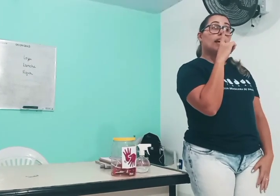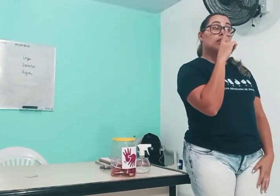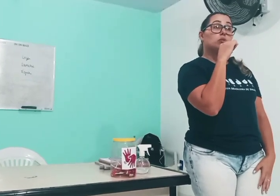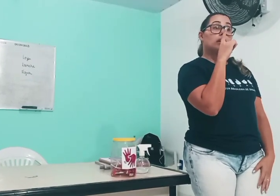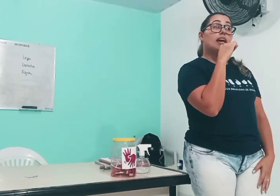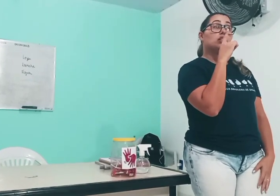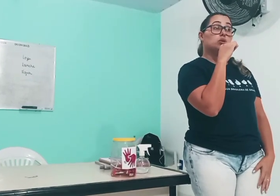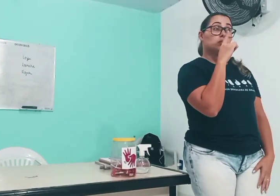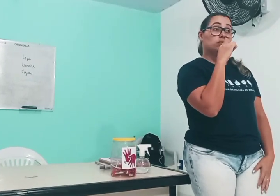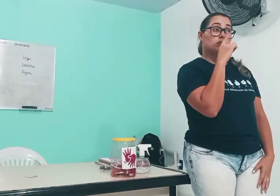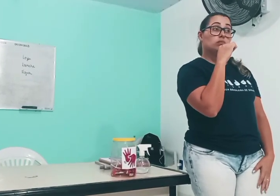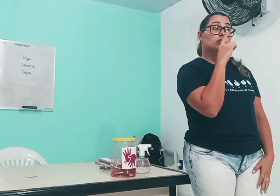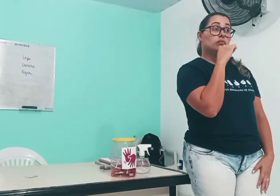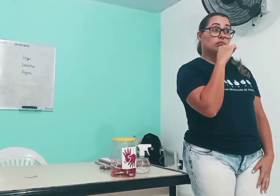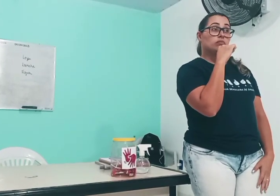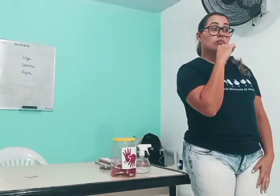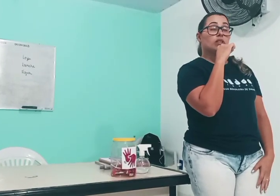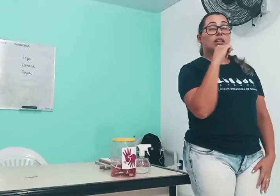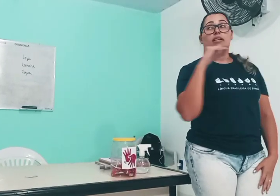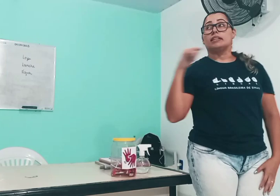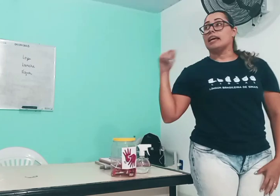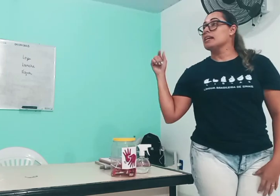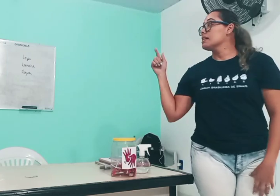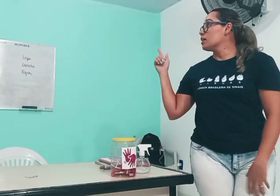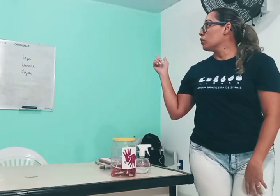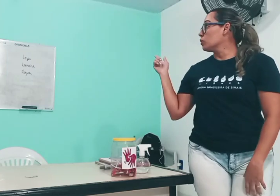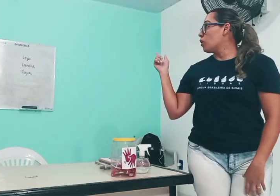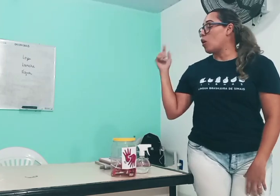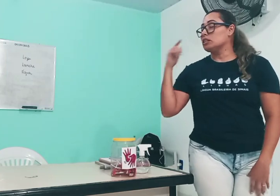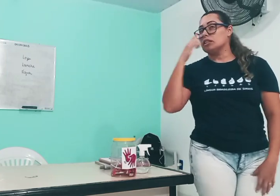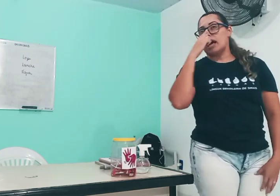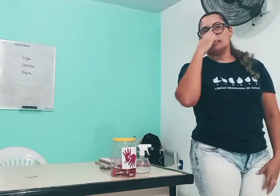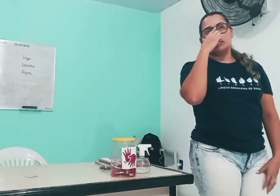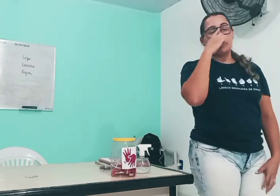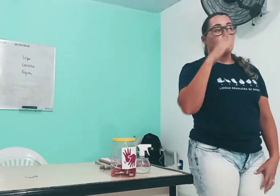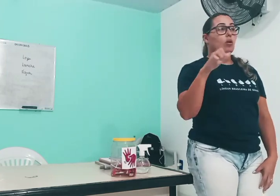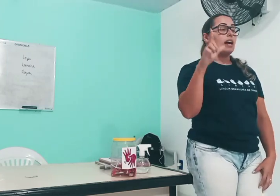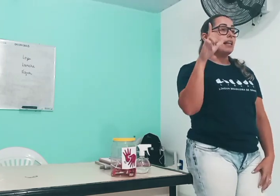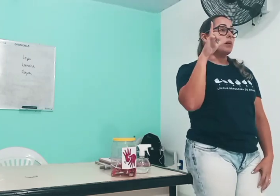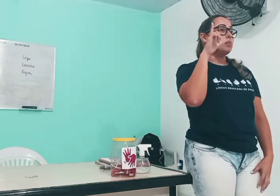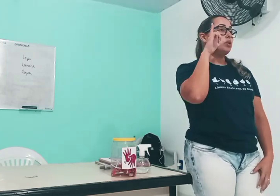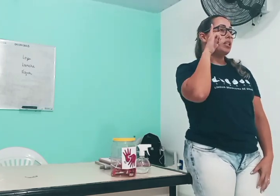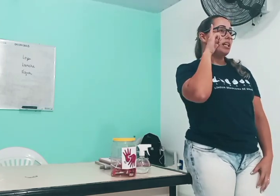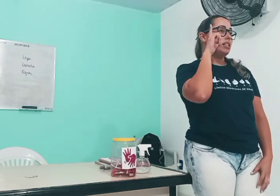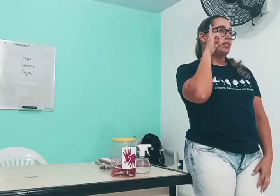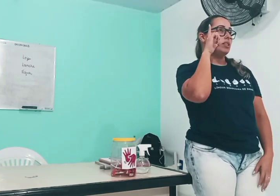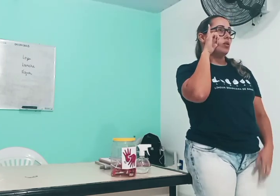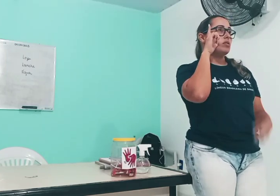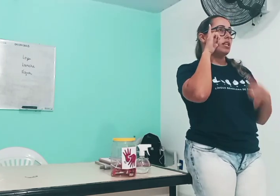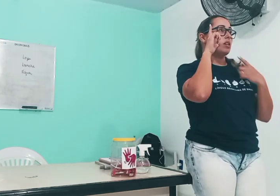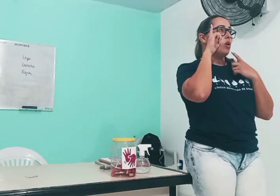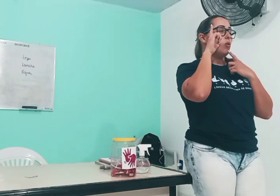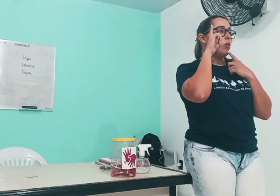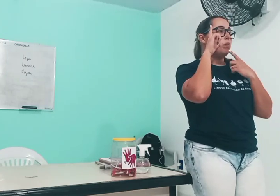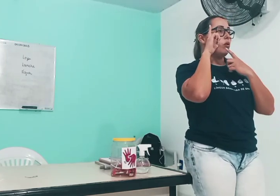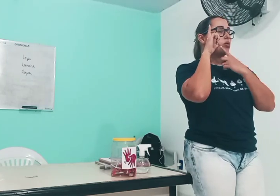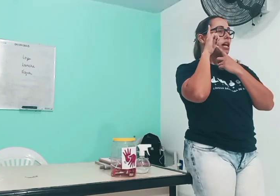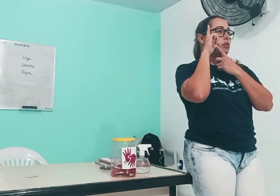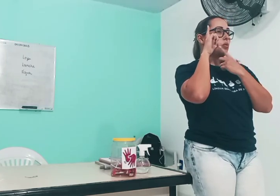L no queixo. Né? Loja, a gente vai colocar na bochecha. Então, ou seja, o meu ponto de